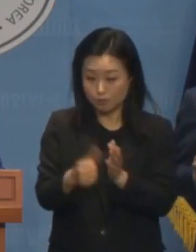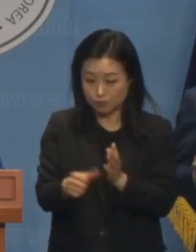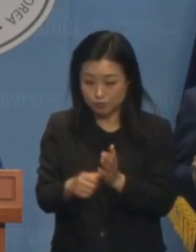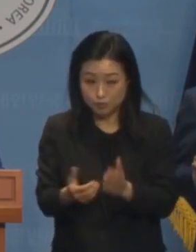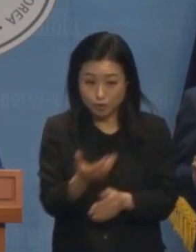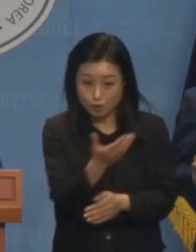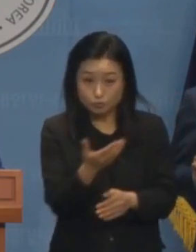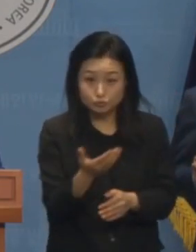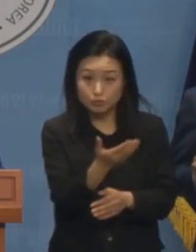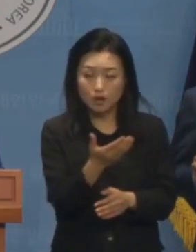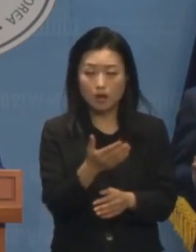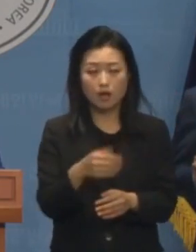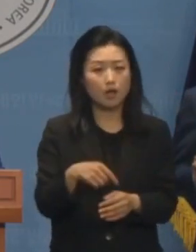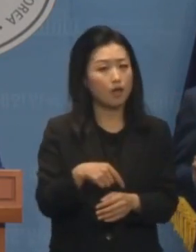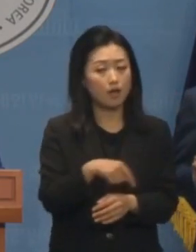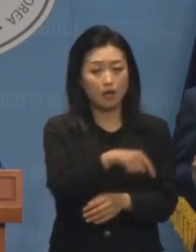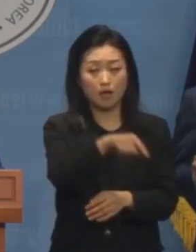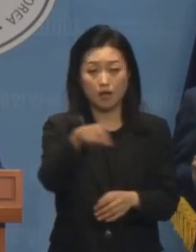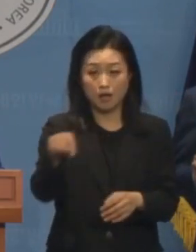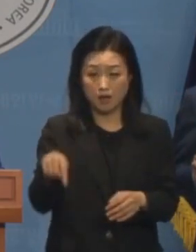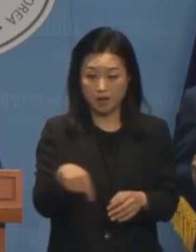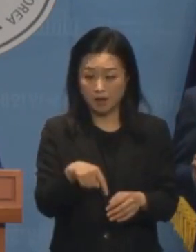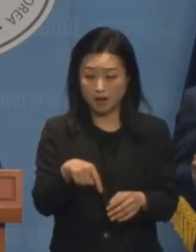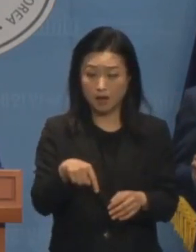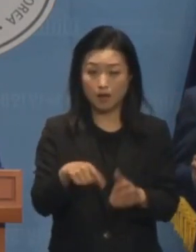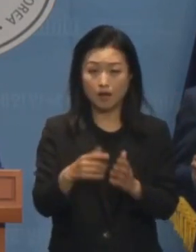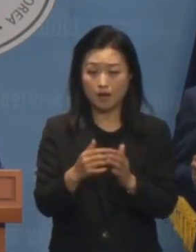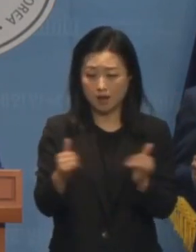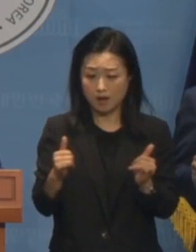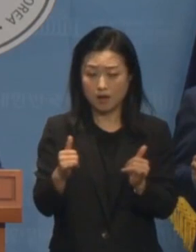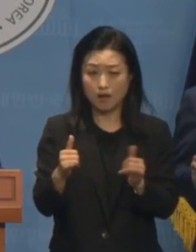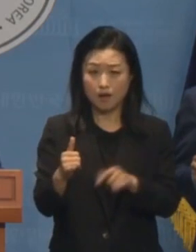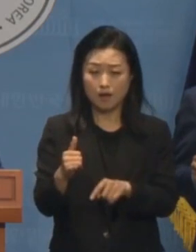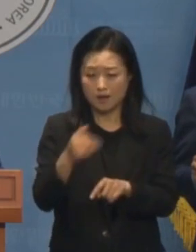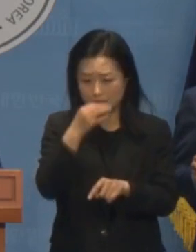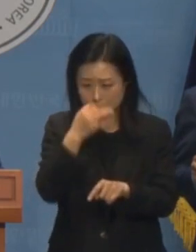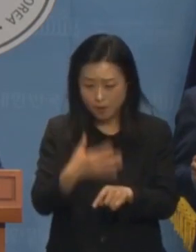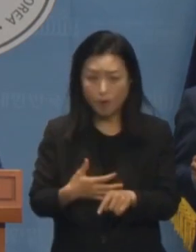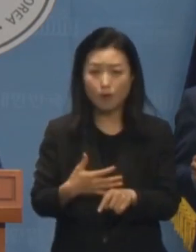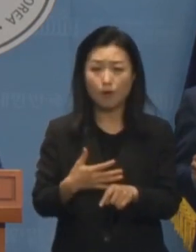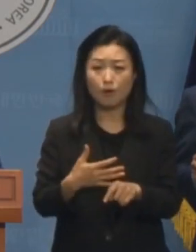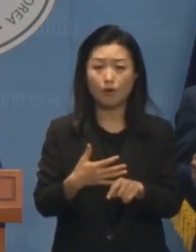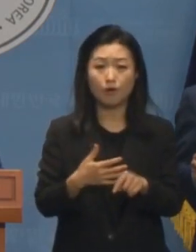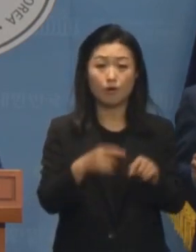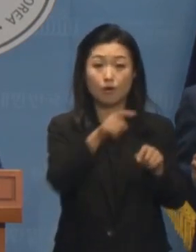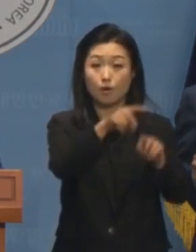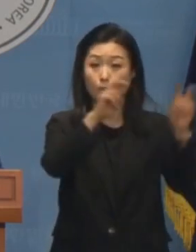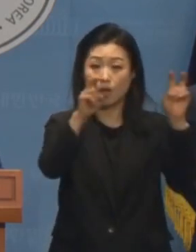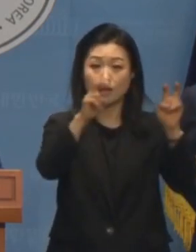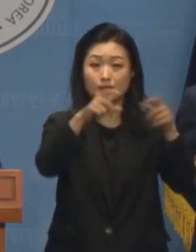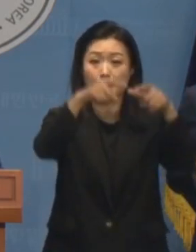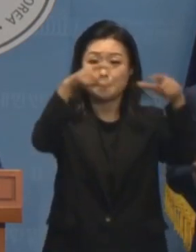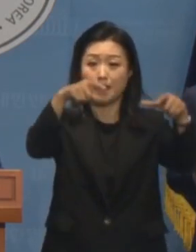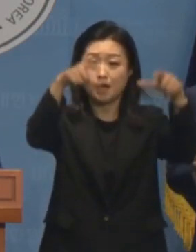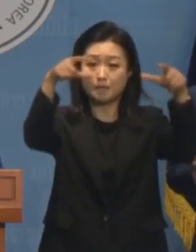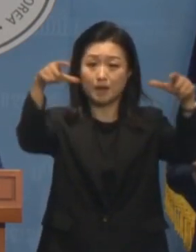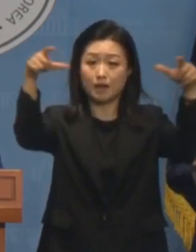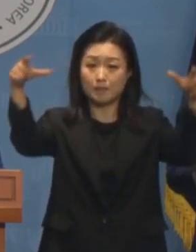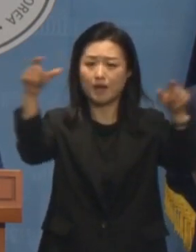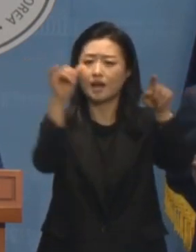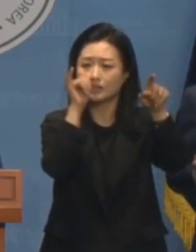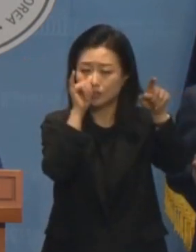상당히 높아졌는데 상대적으로 온라인 플랫폼을 이용하는 영세 소상공인에 대한 불공정 거래